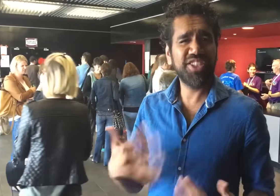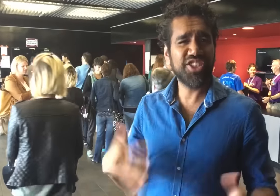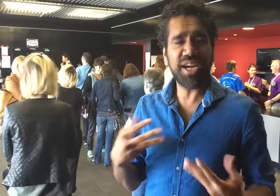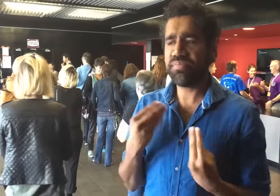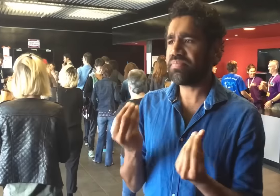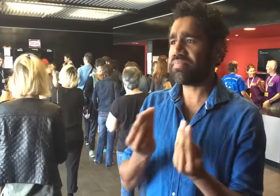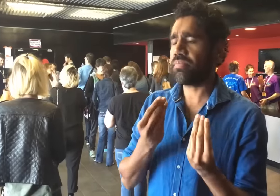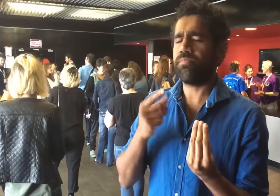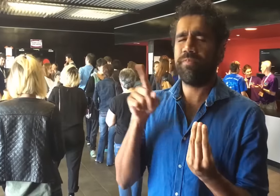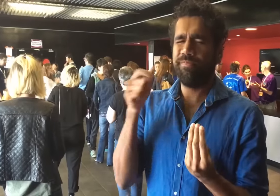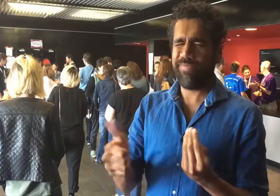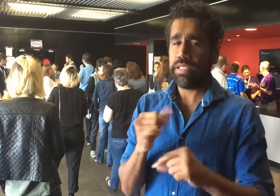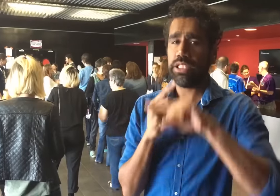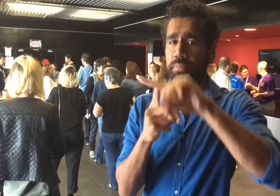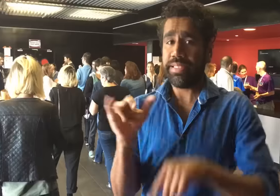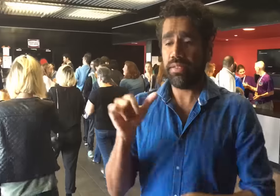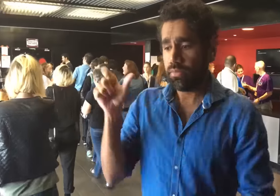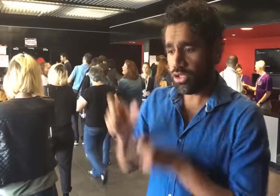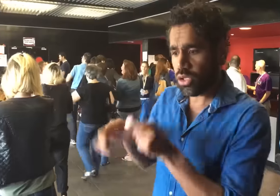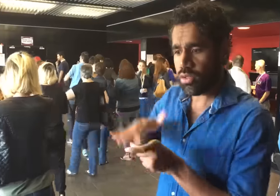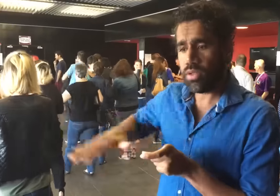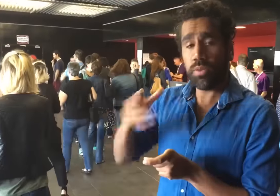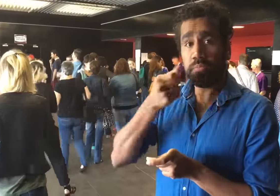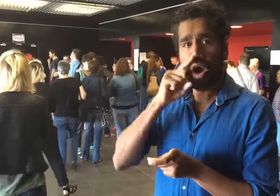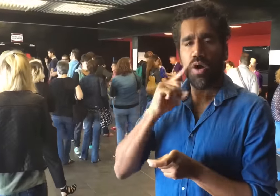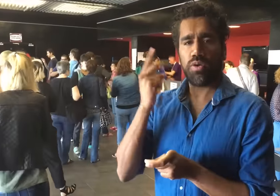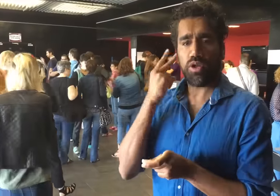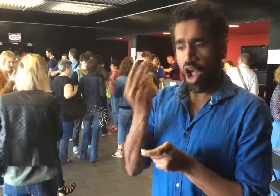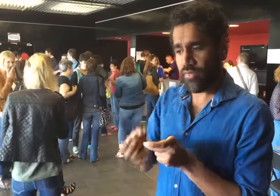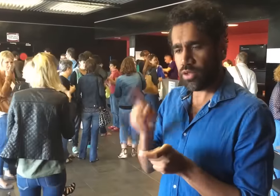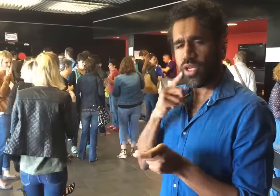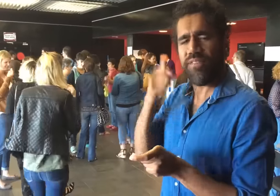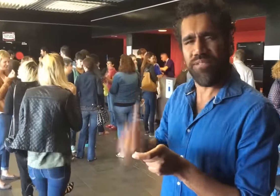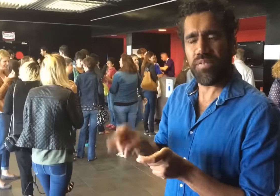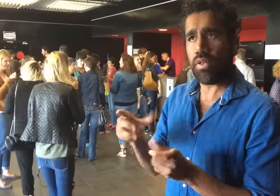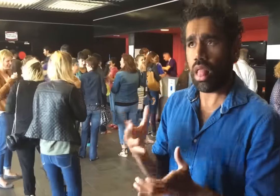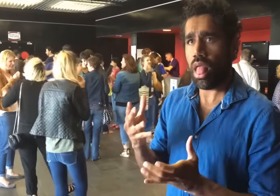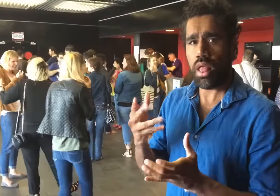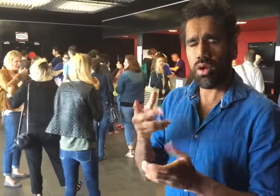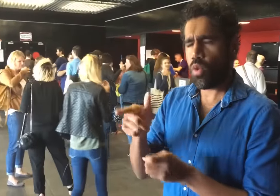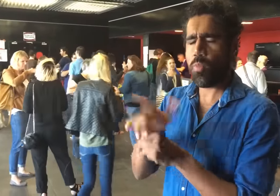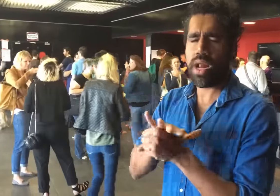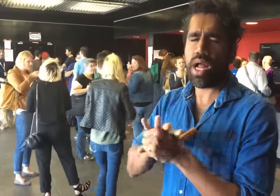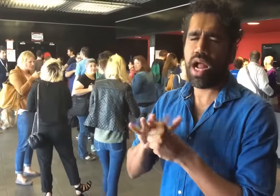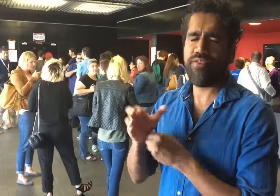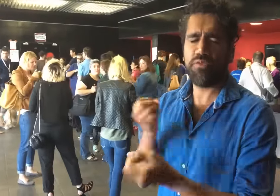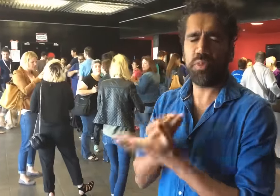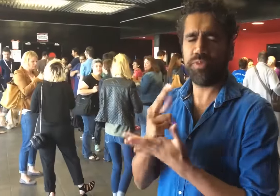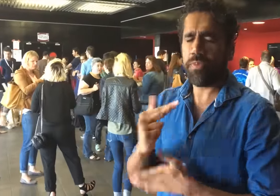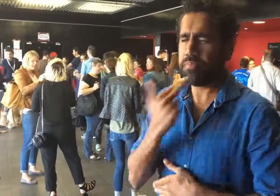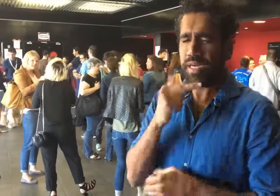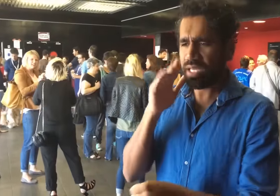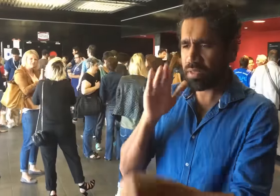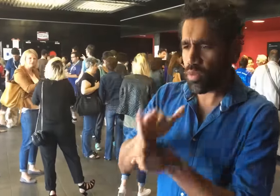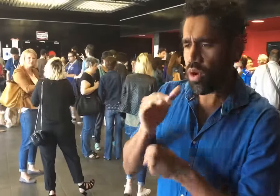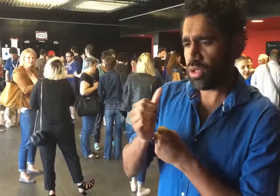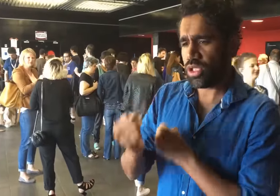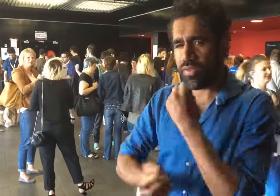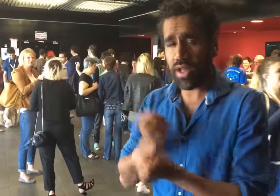pour le contenu, c'est quelque chose que je connais déjà, mais je pense qu'il est vraiment adapté pour les parents d'enfants sourds parce qu'il y a beaucoup d'informations, une information de qualité et